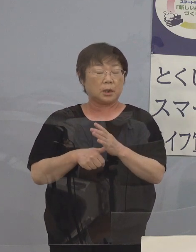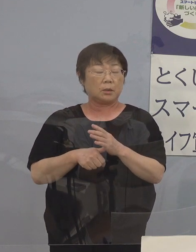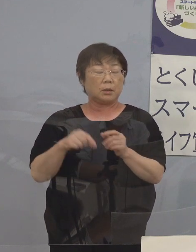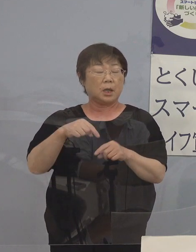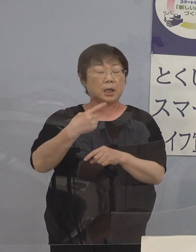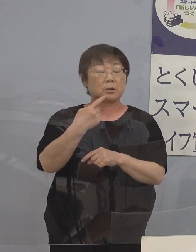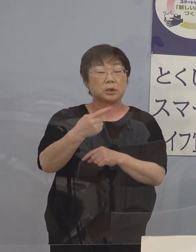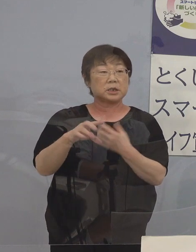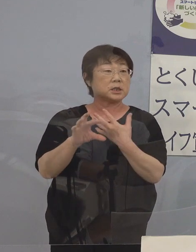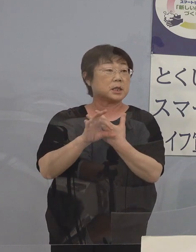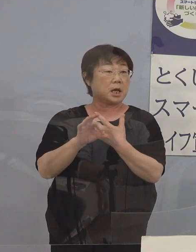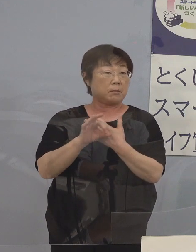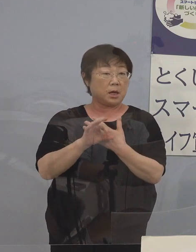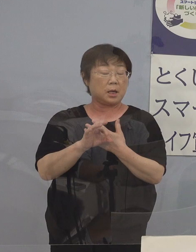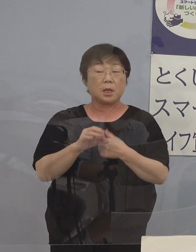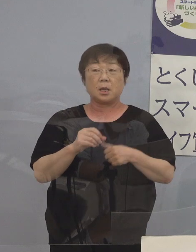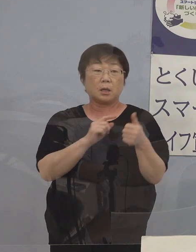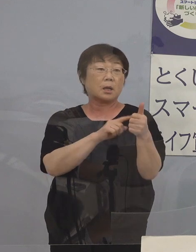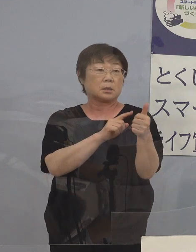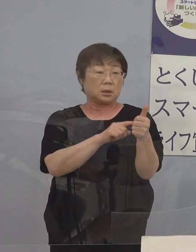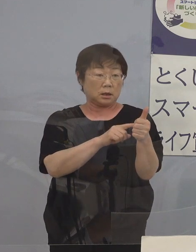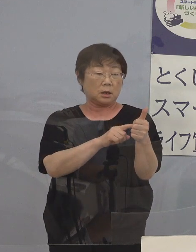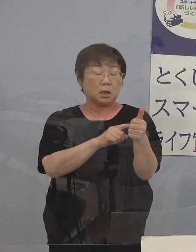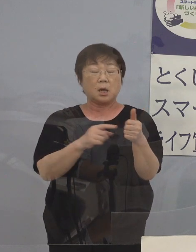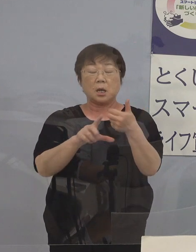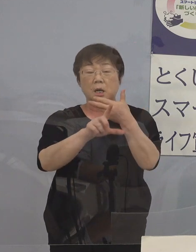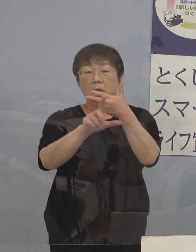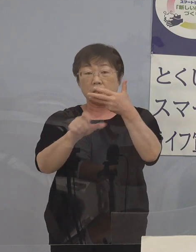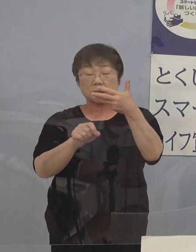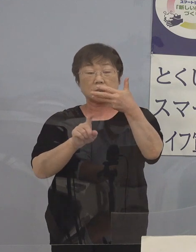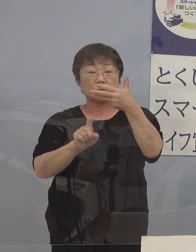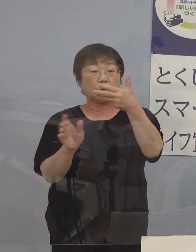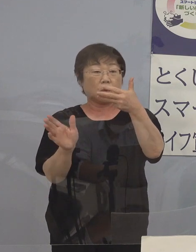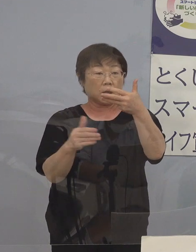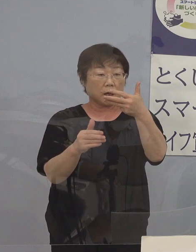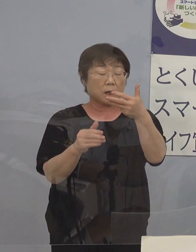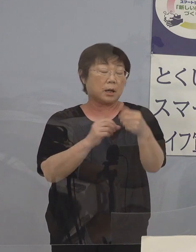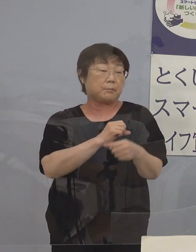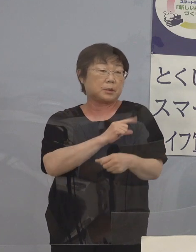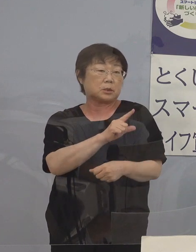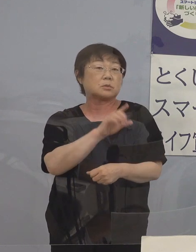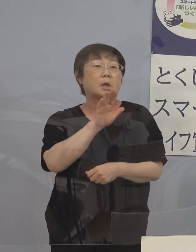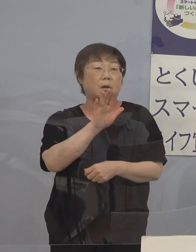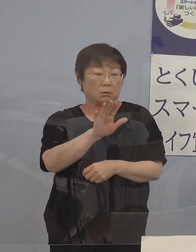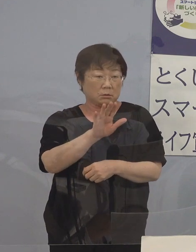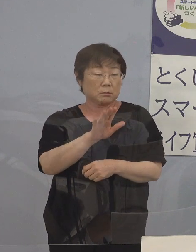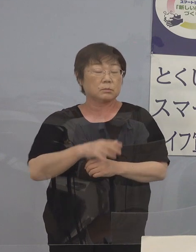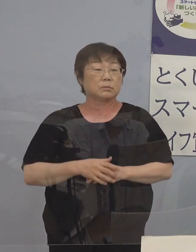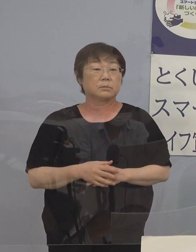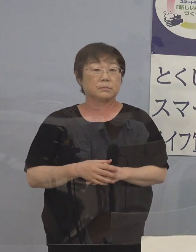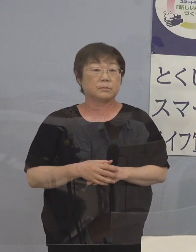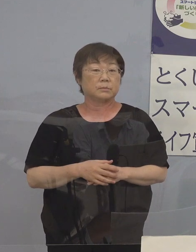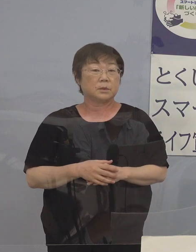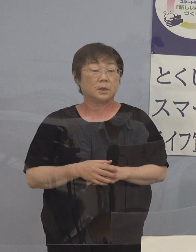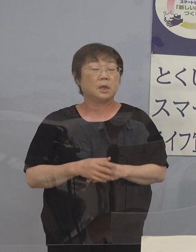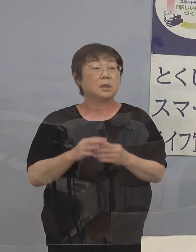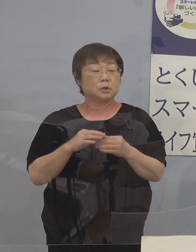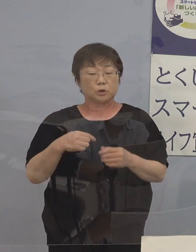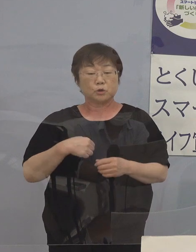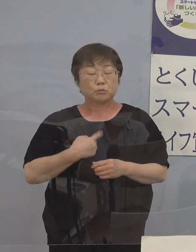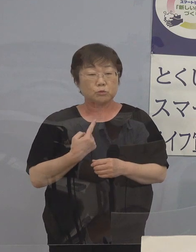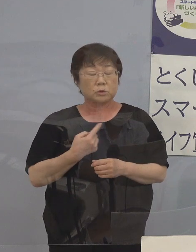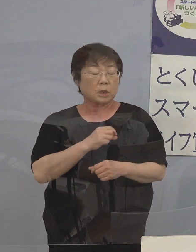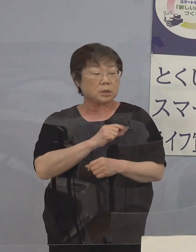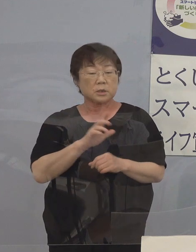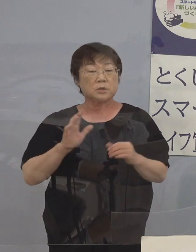101例目の方、パートナーの方が8月の10日から発熱をされているんですね。ですからご自分